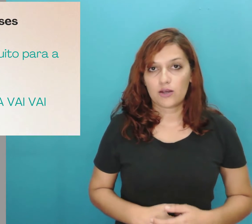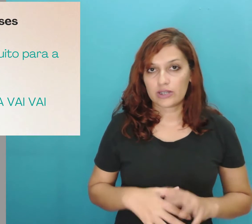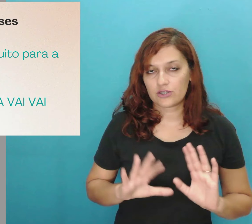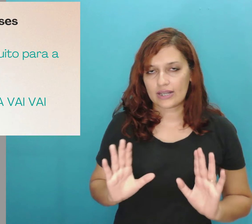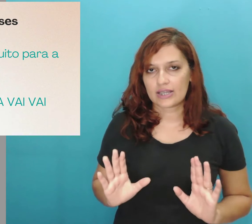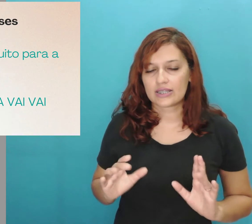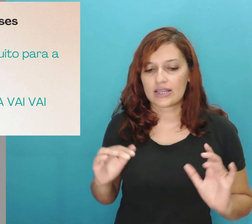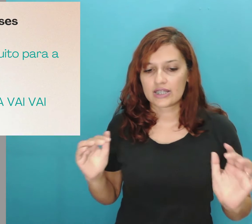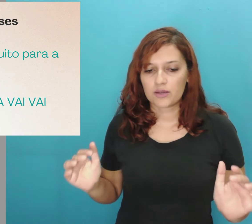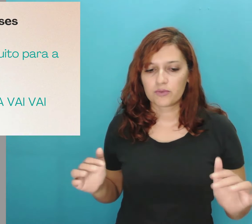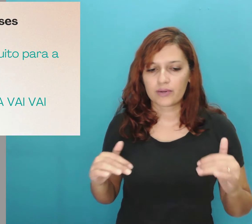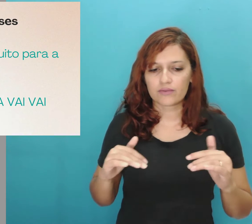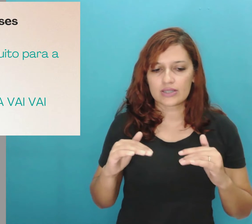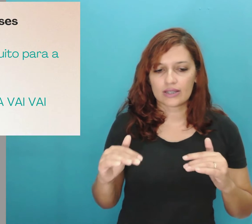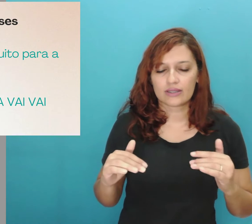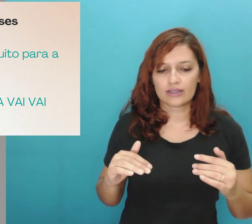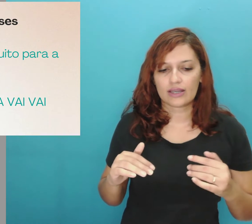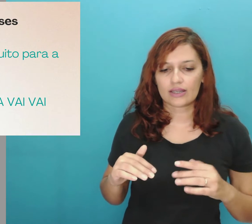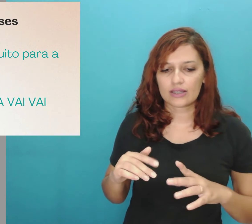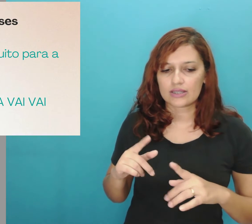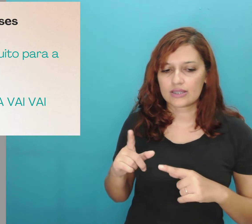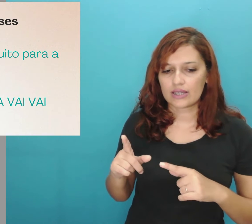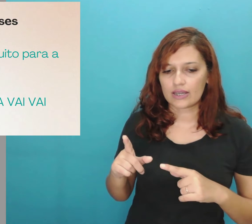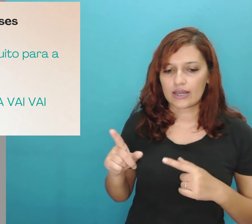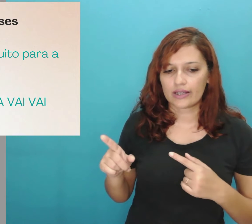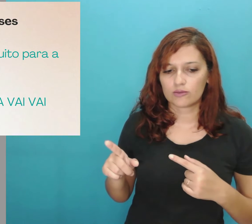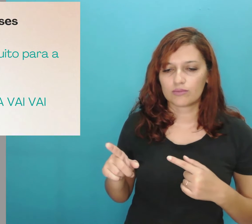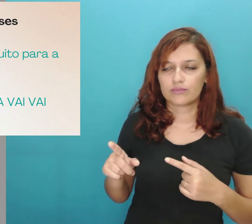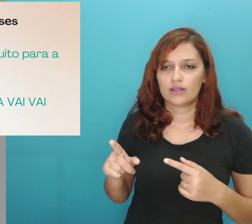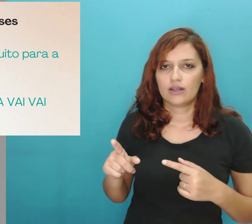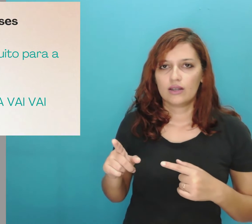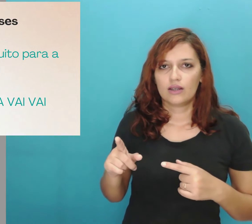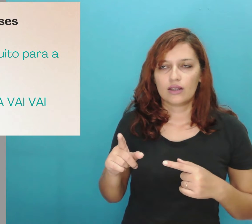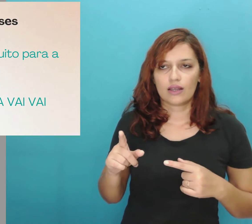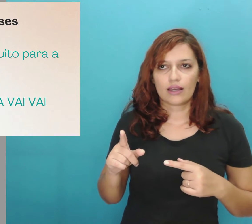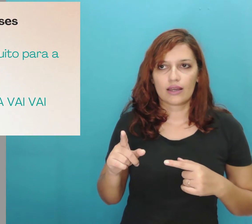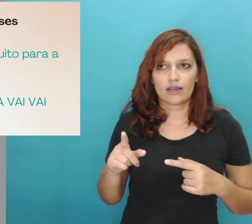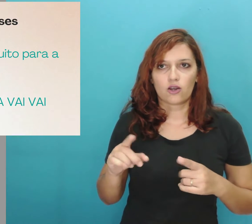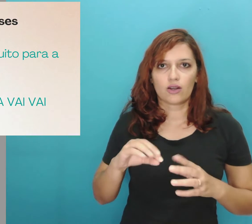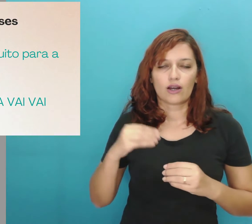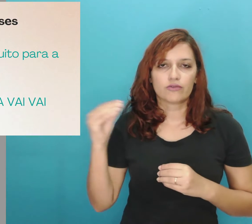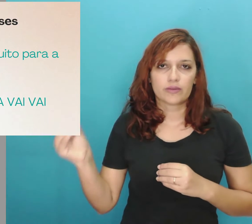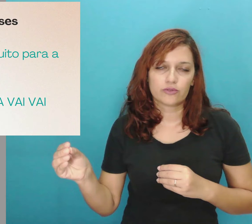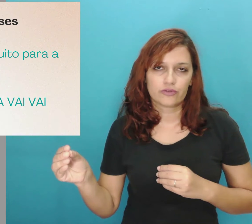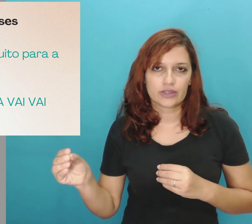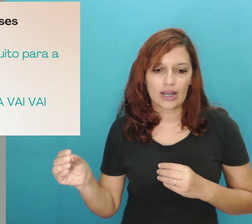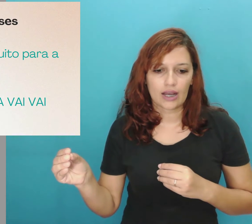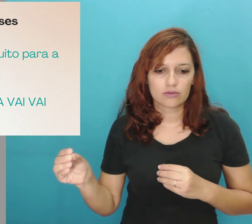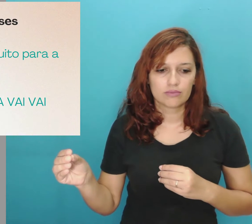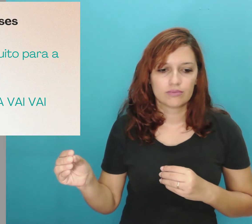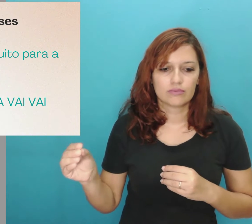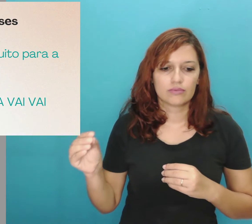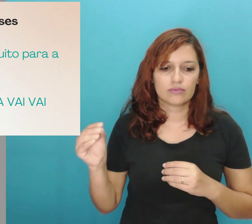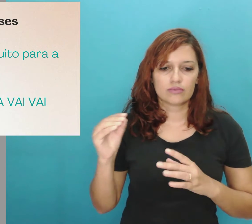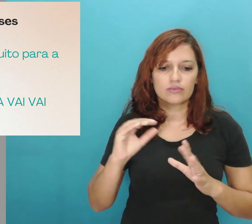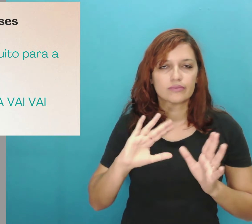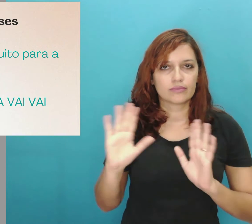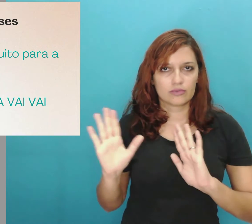eu quis trazer esse exemplo para você entender que se eu colocar o verbo no final,